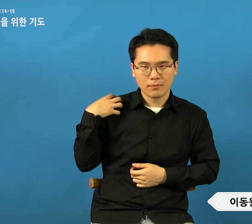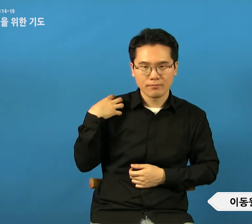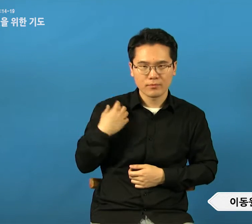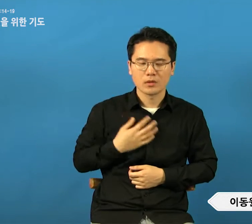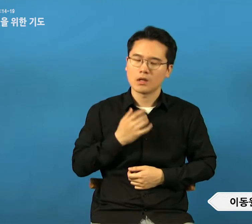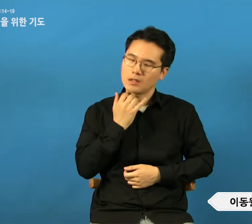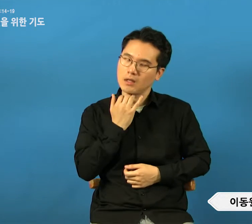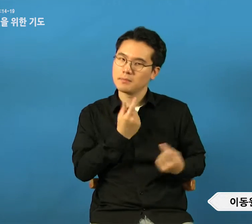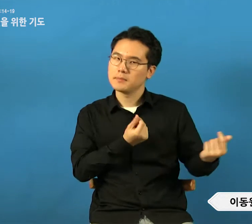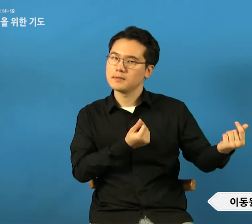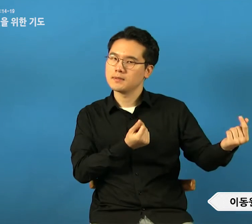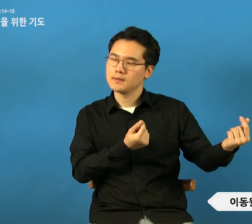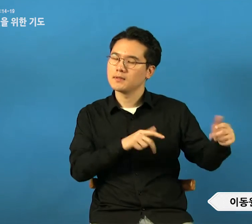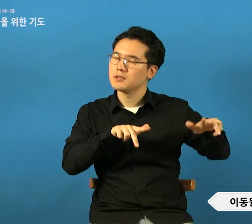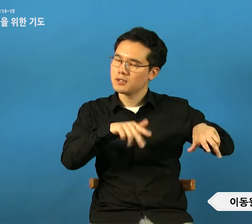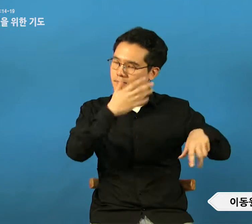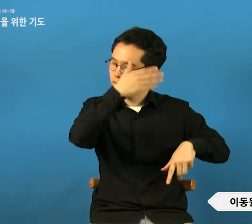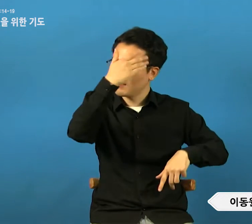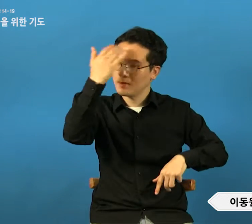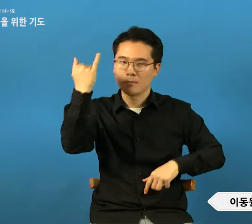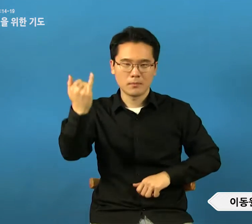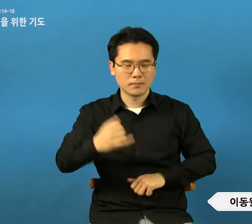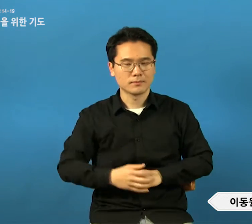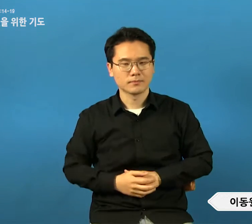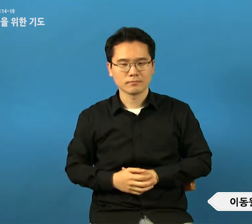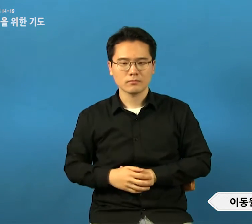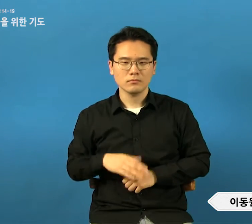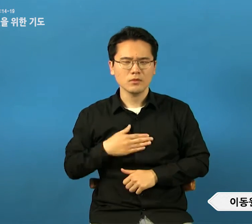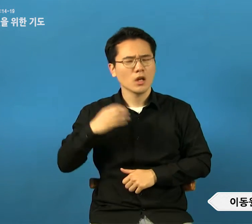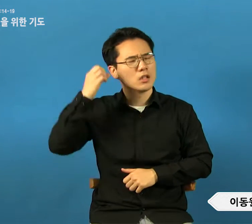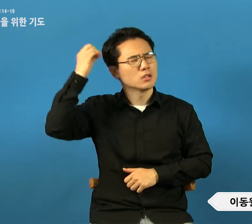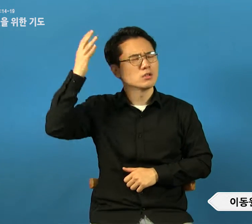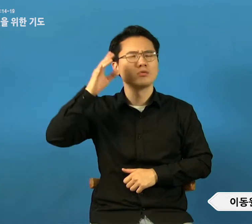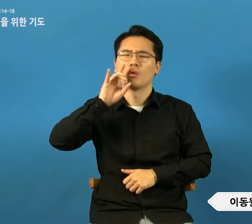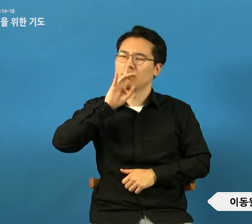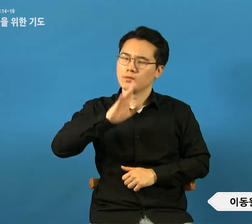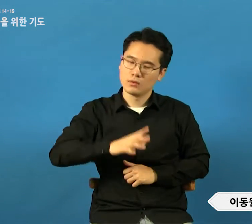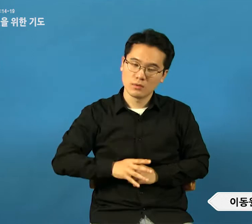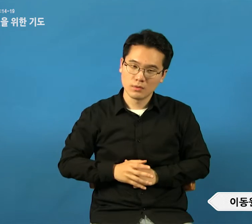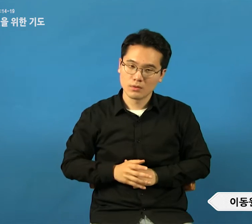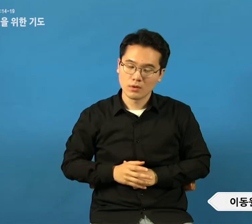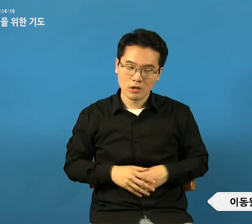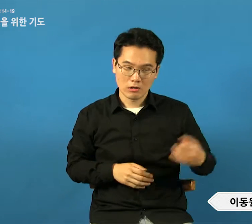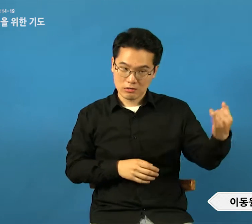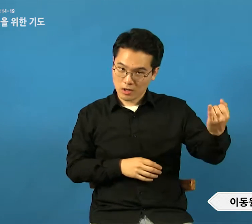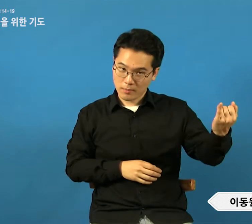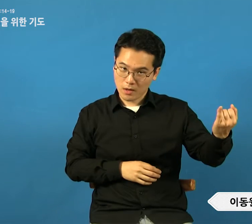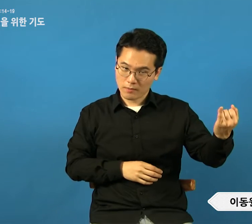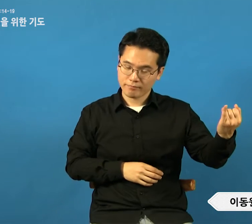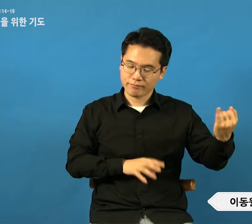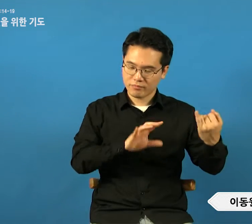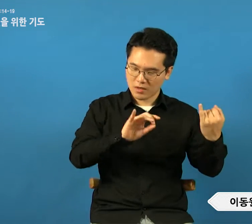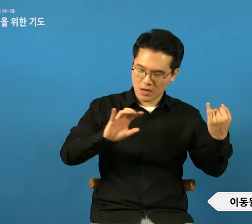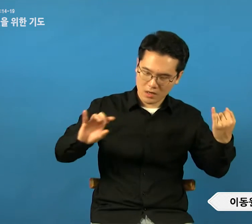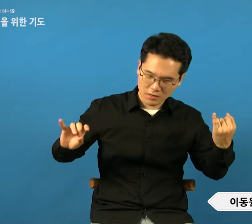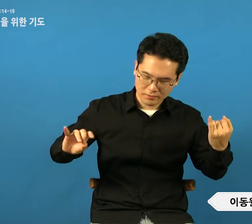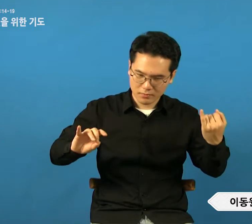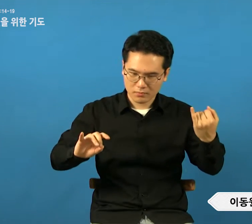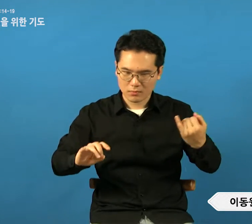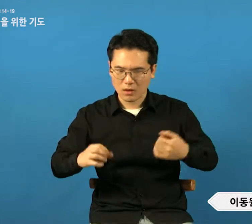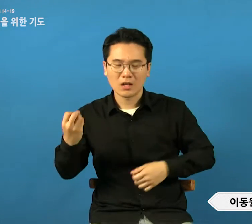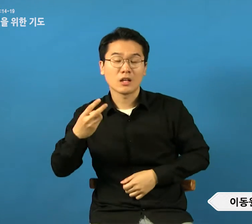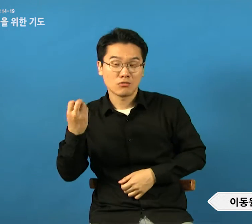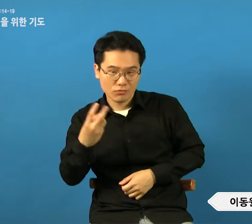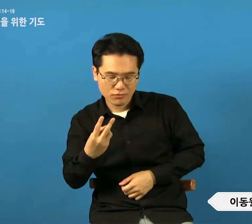네. 지금 할머니죠. 그러니까. 네. 저는 지금도 잊을 수가 없어요. 이 자매가 종종 간증할 때 자주